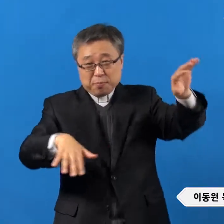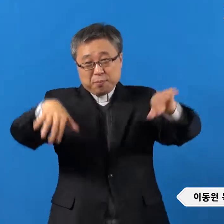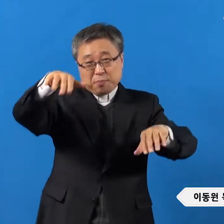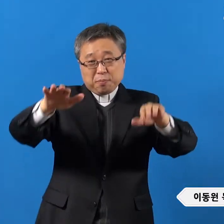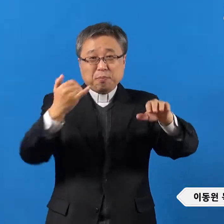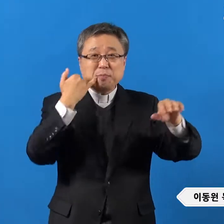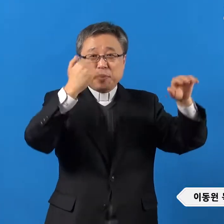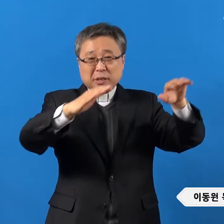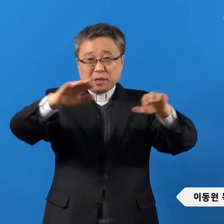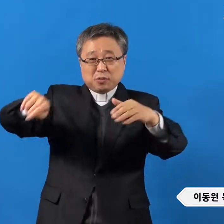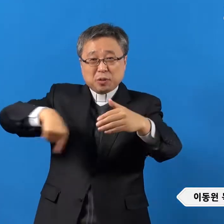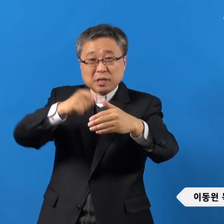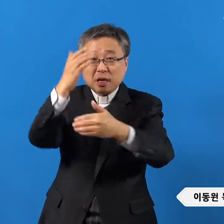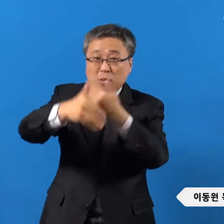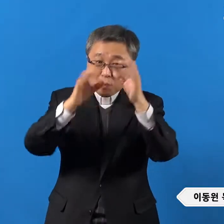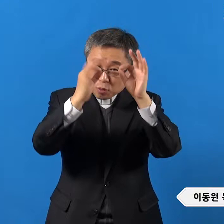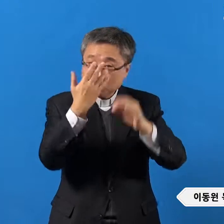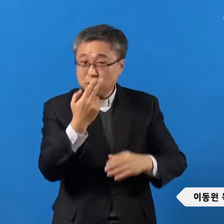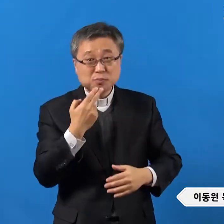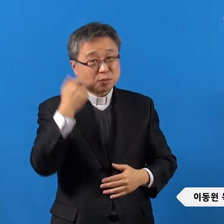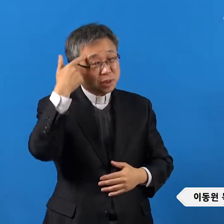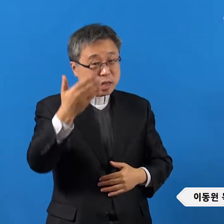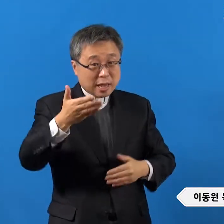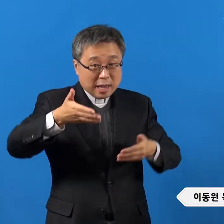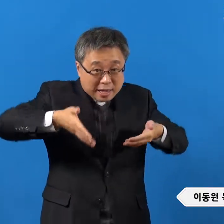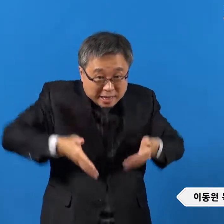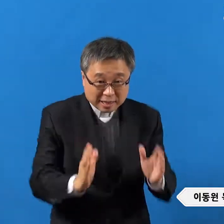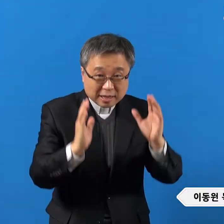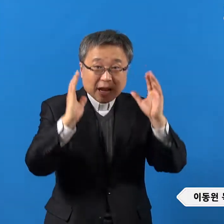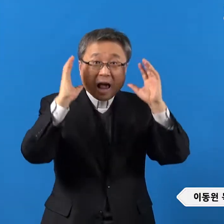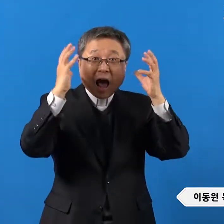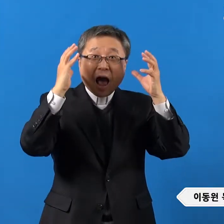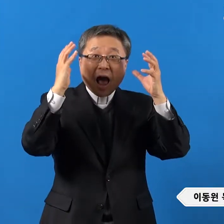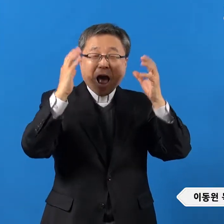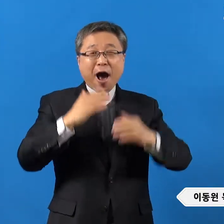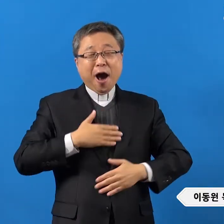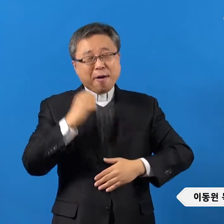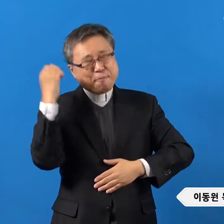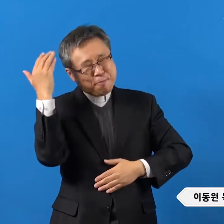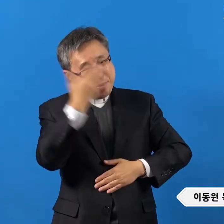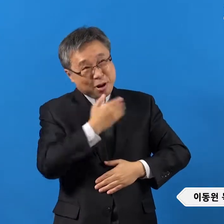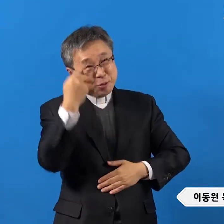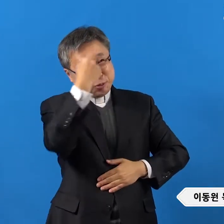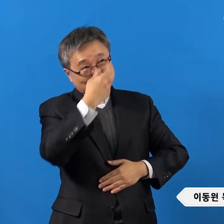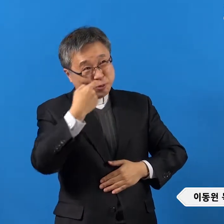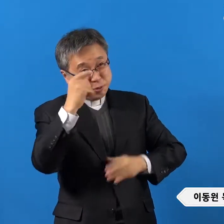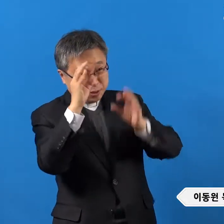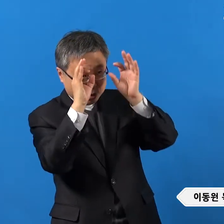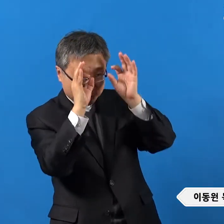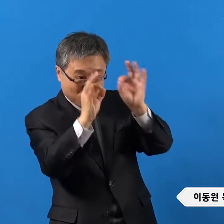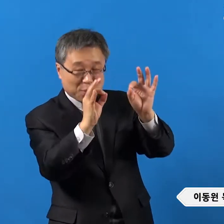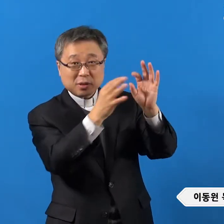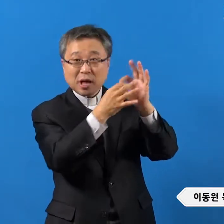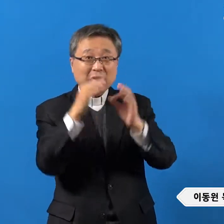수는 없을까? 갓 태어난 아기의 해맑은 눈동자 속에서 하나님을 볼 수는